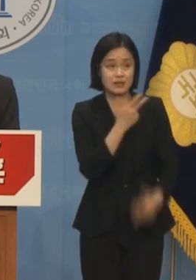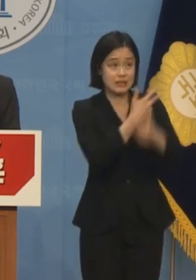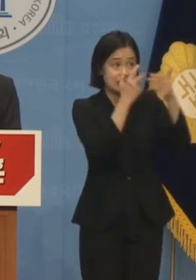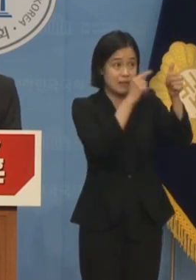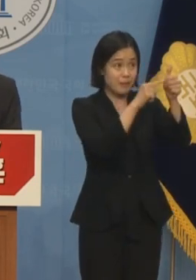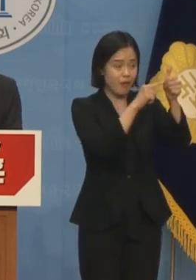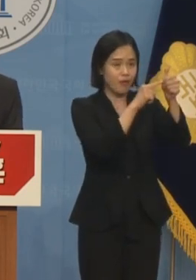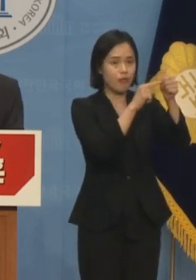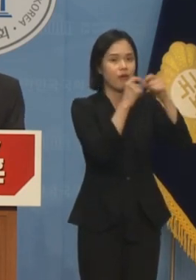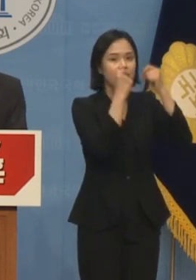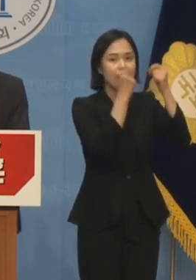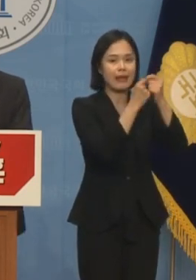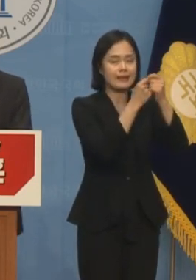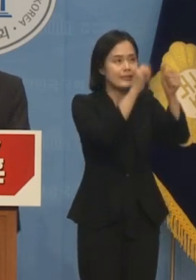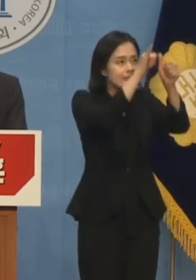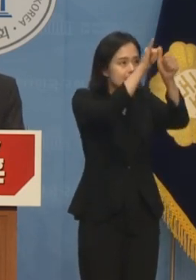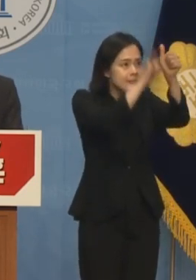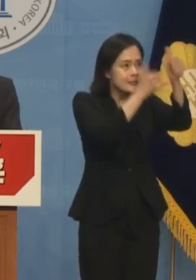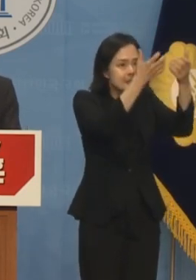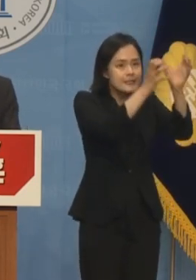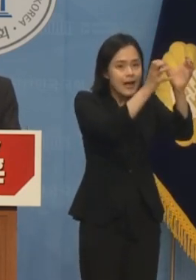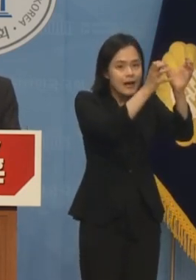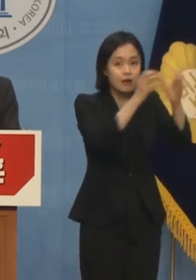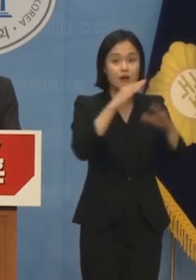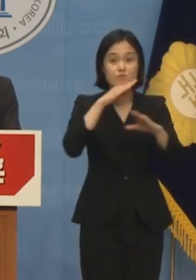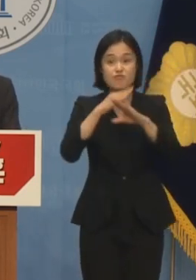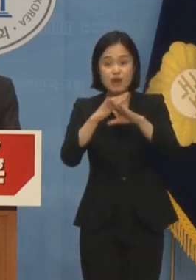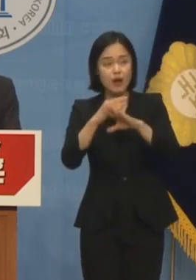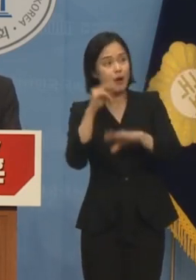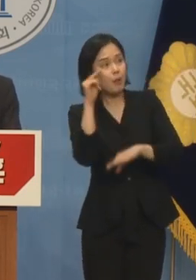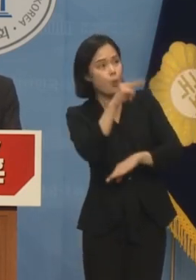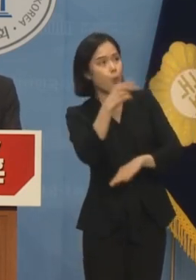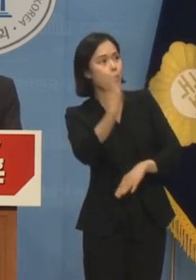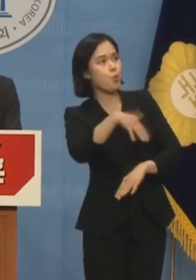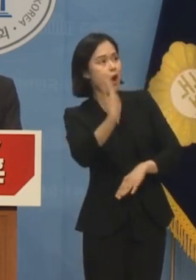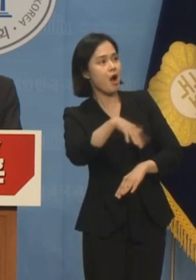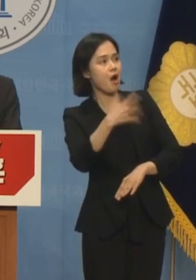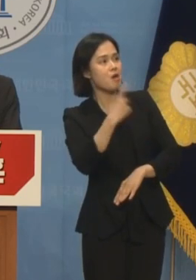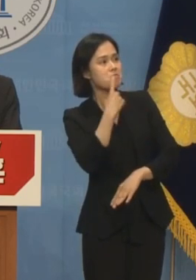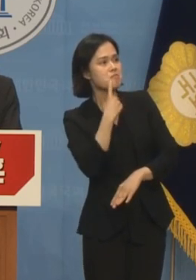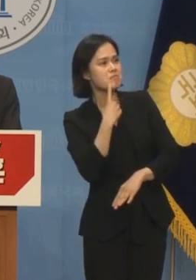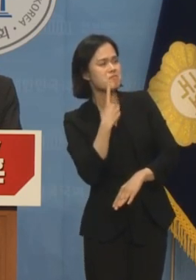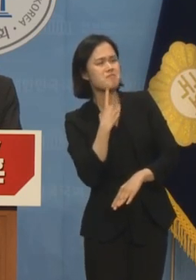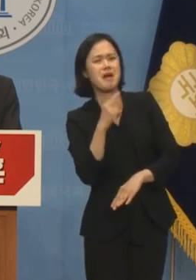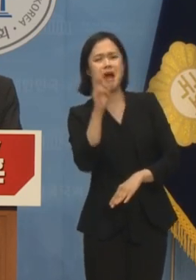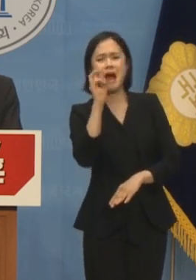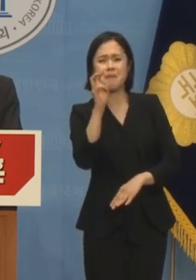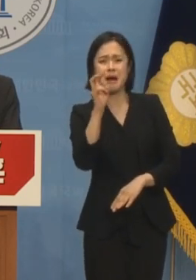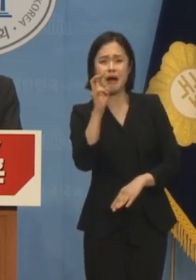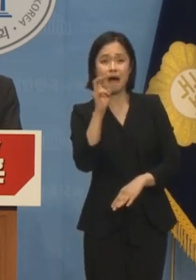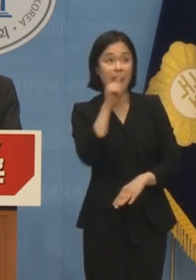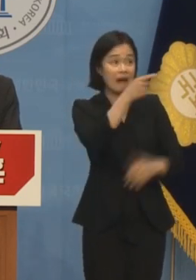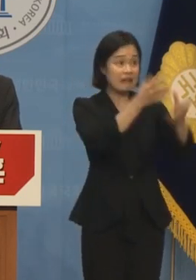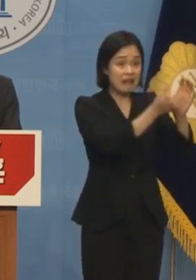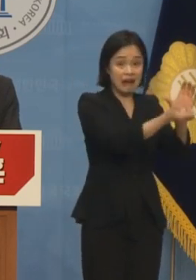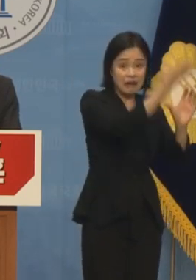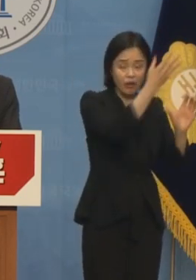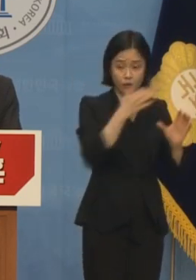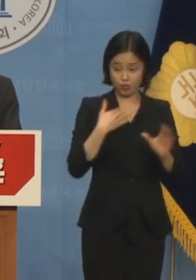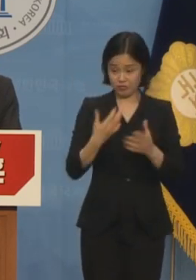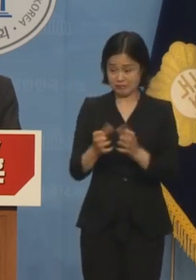정도로 1인 독재 정당이 된 바로 이 민주당에게 참패했다는 것은 우리의 문제가 그만큼